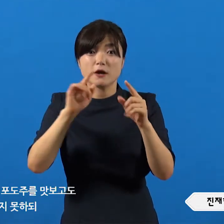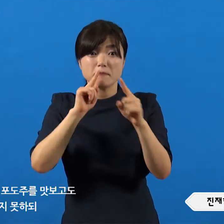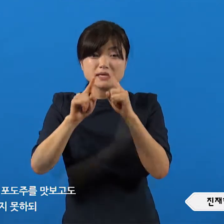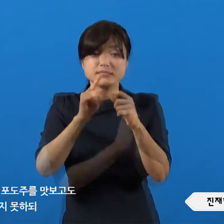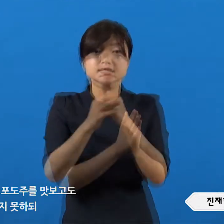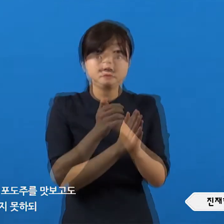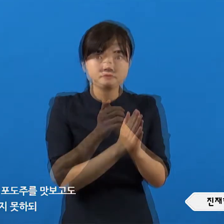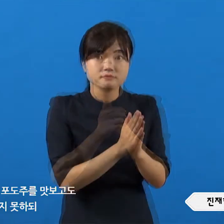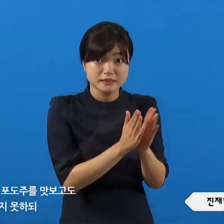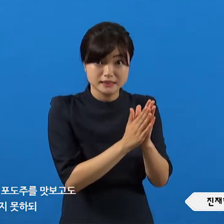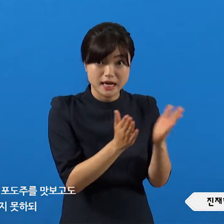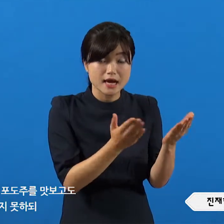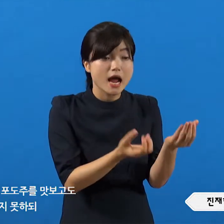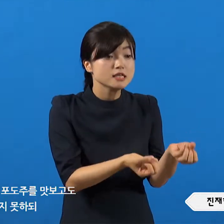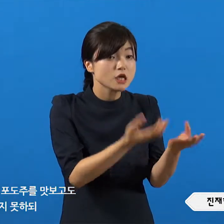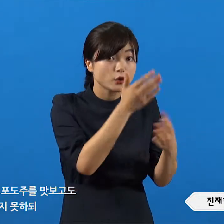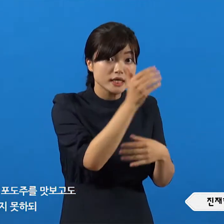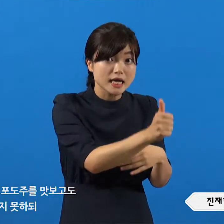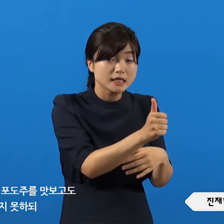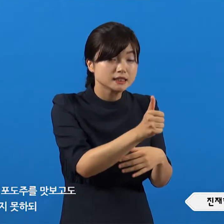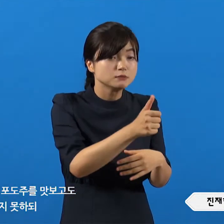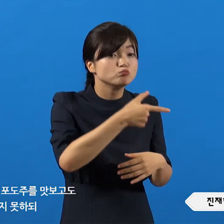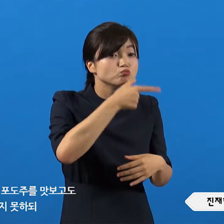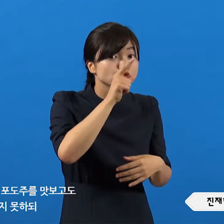읽겠습니다. 시작.